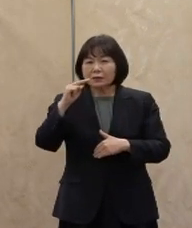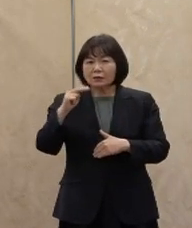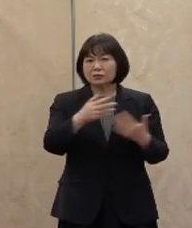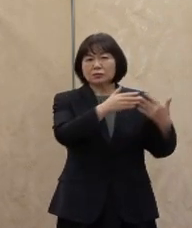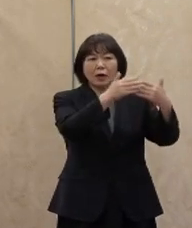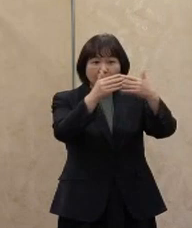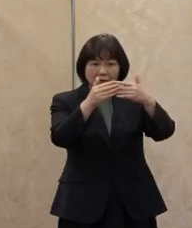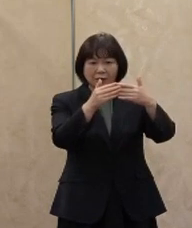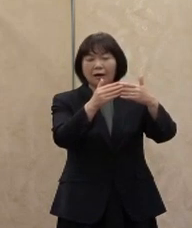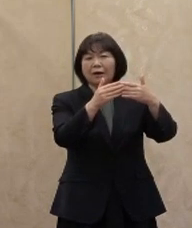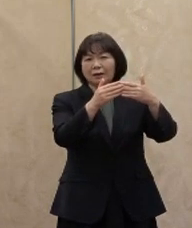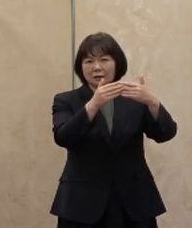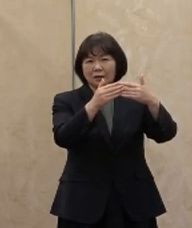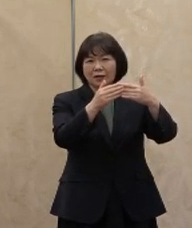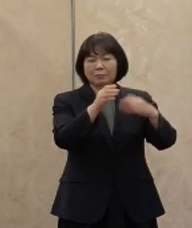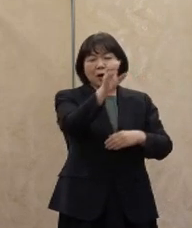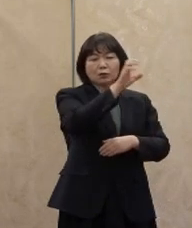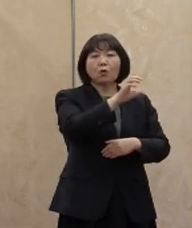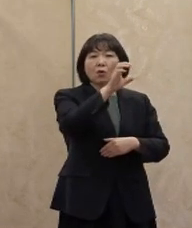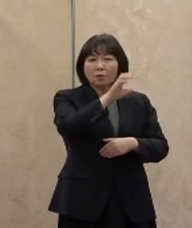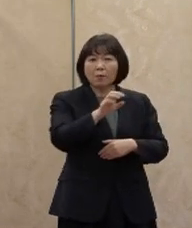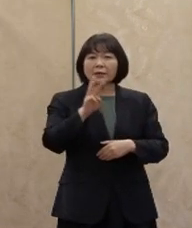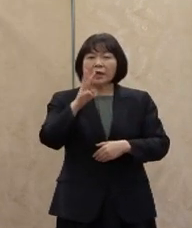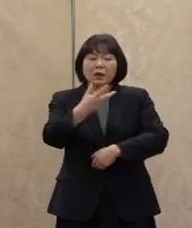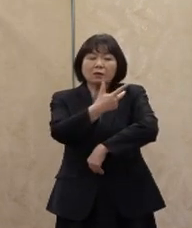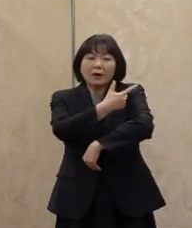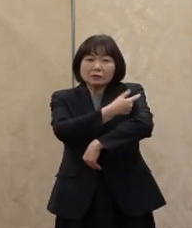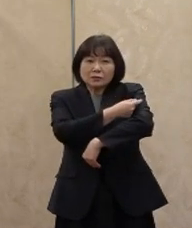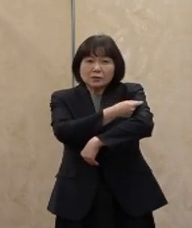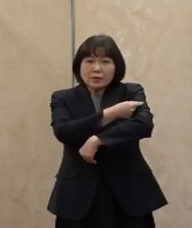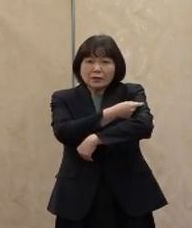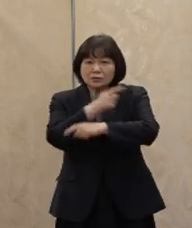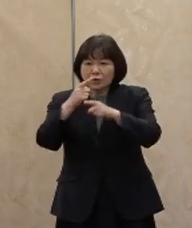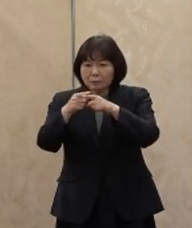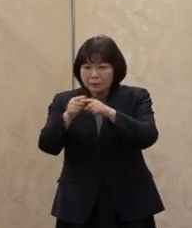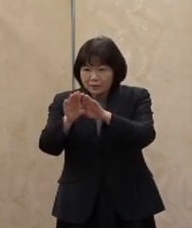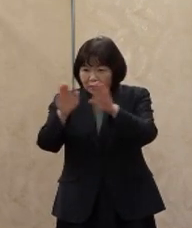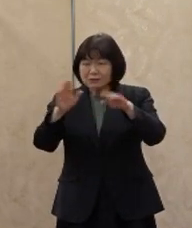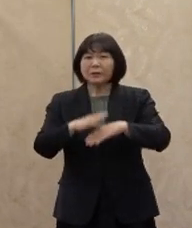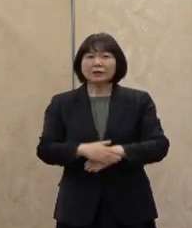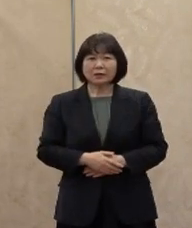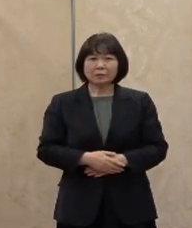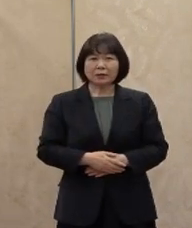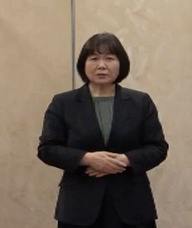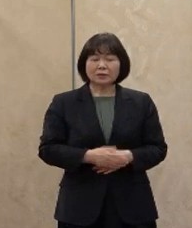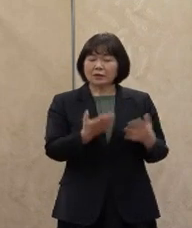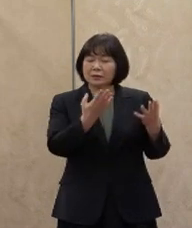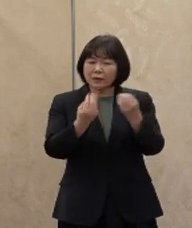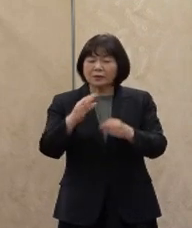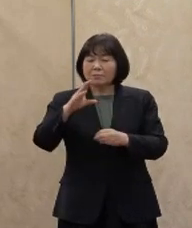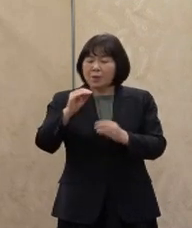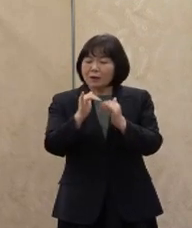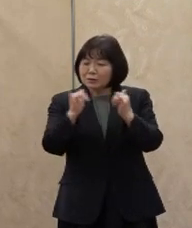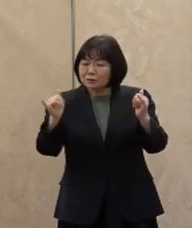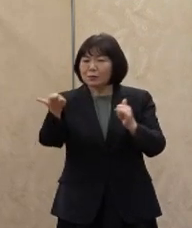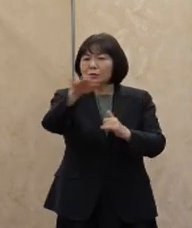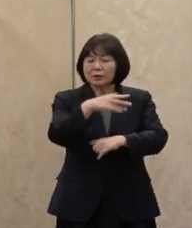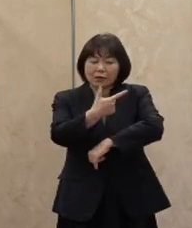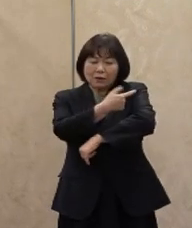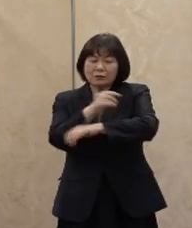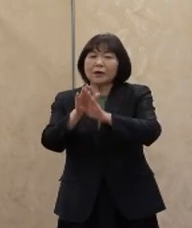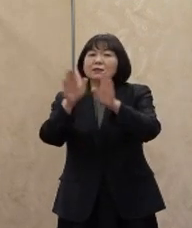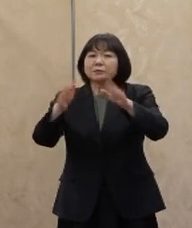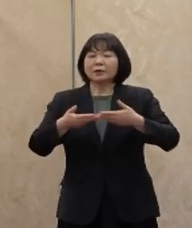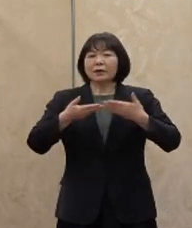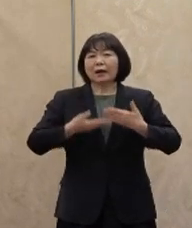カ、ヨーロッパでワクチン接種が始まってます。もうすでに数百万単位のワクチン接種が始まってますので、まあ、いわゆるその